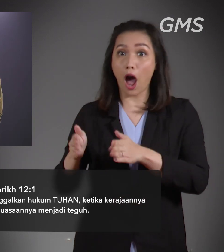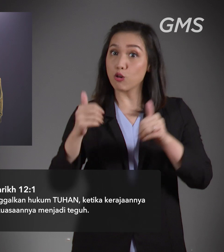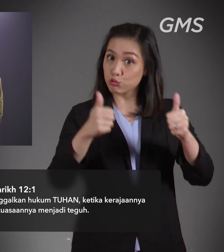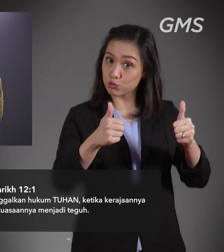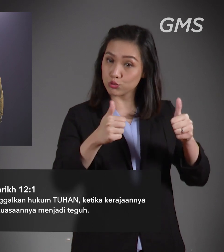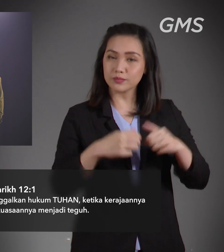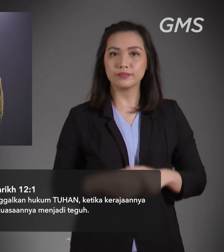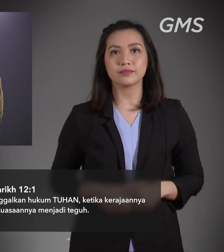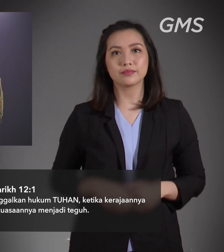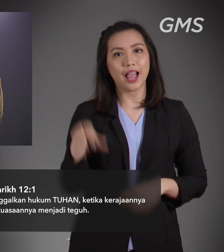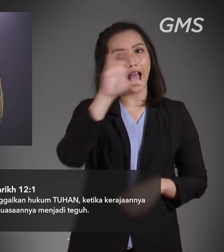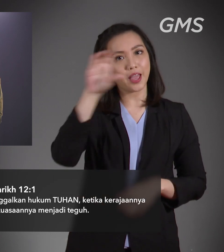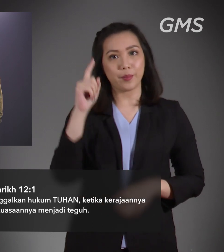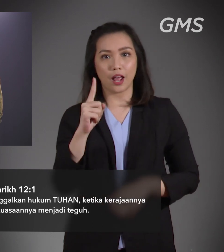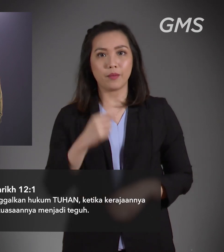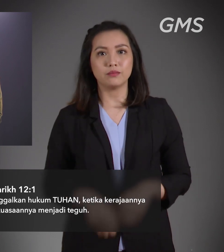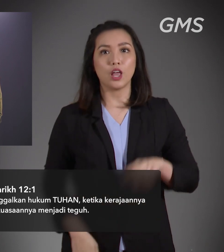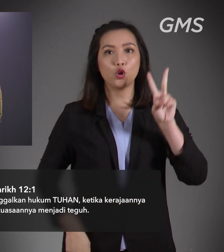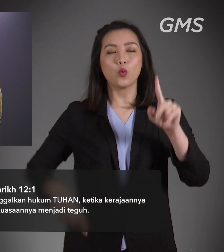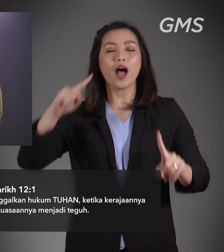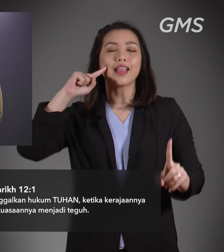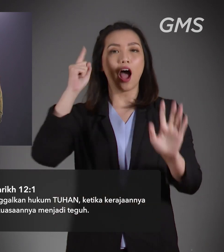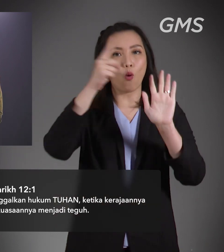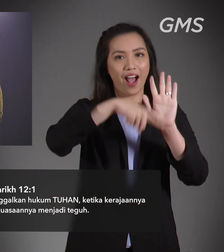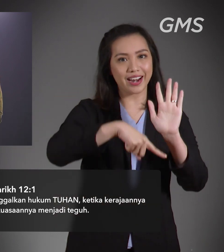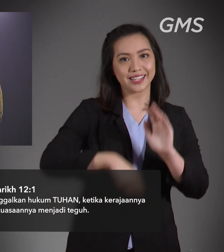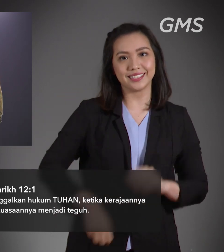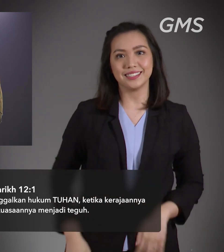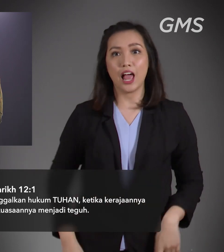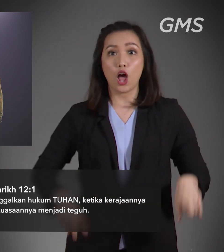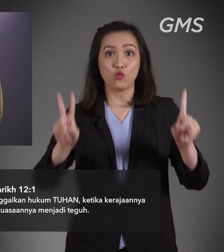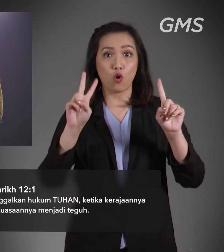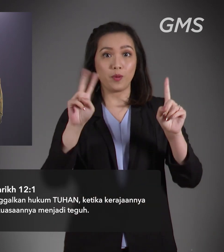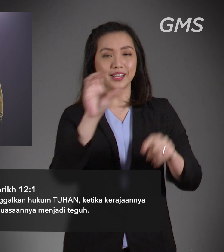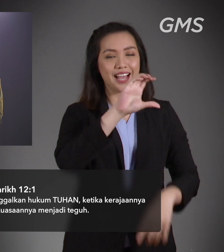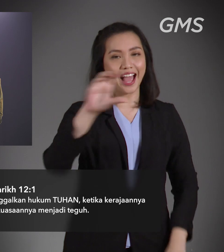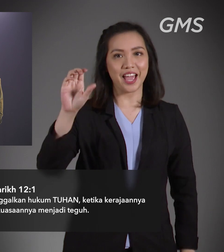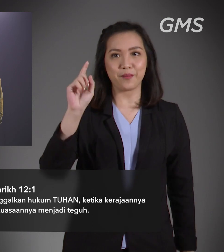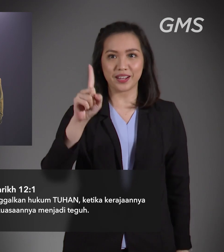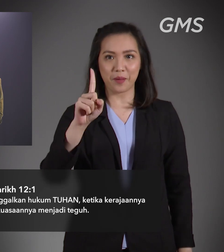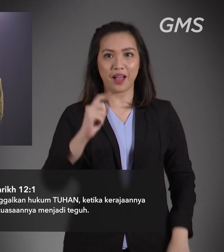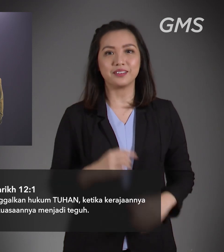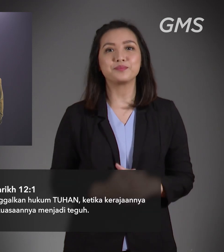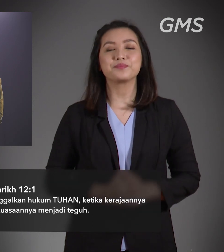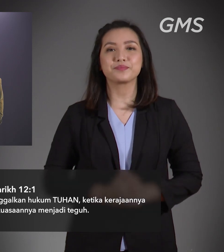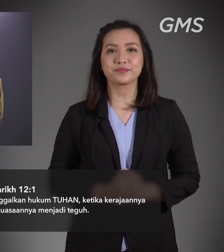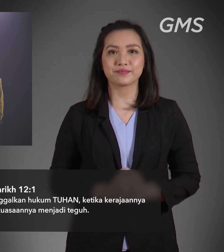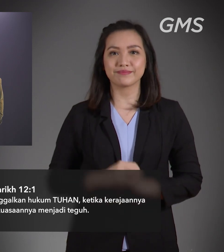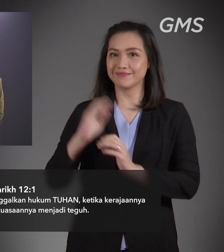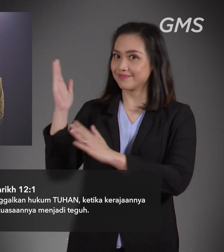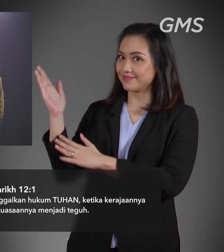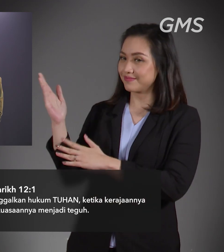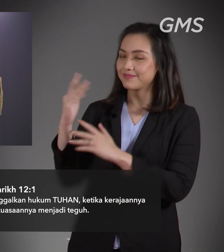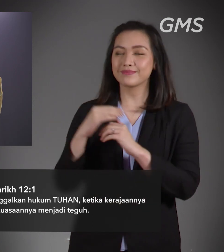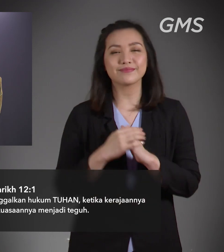Ayat pertama, Rehabeam beserta seluruh Israel meninggalkan hukum Tuhan ketika kerajaannya menjadi